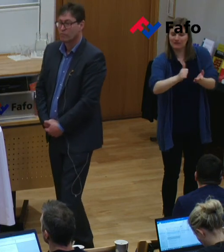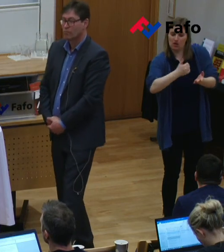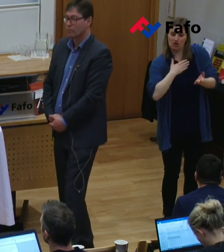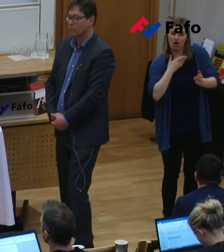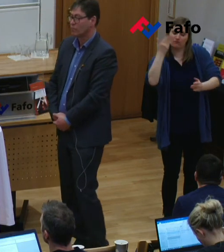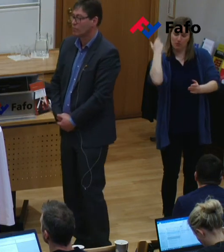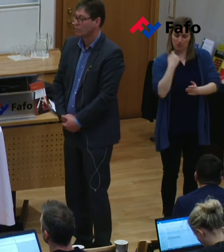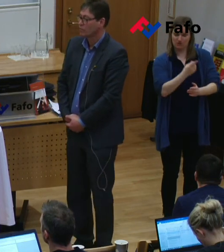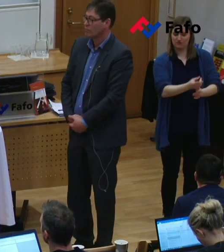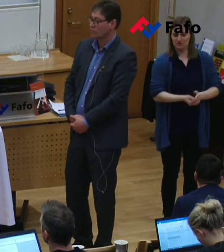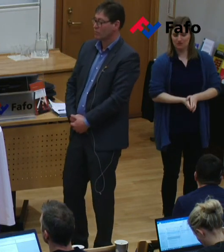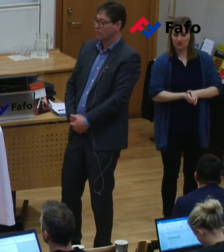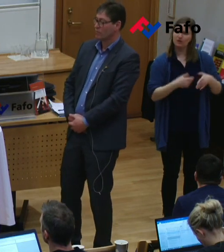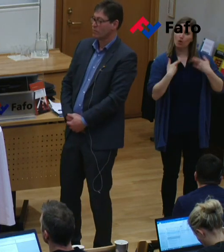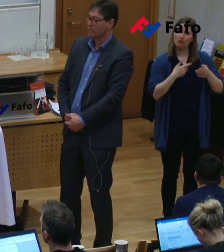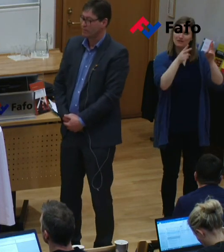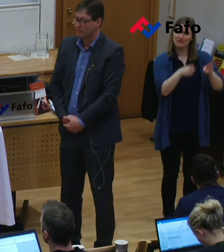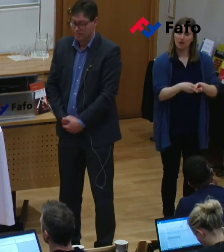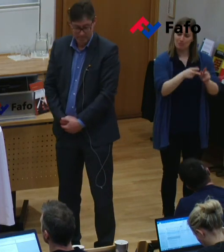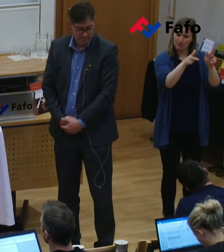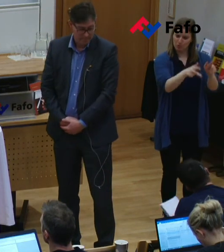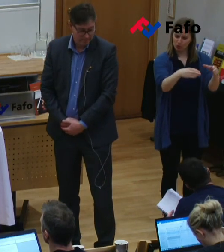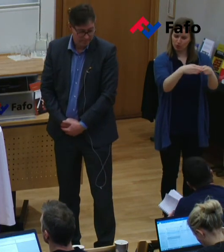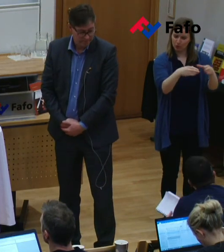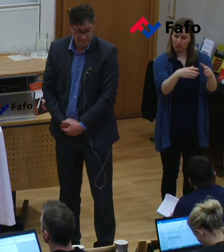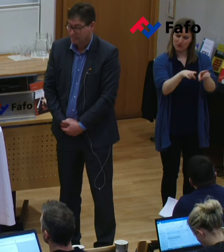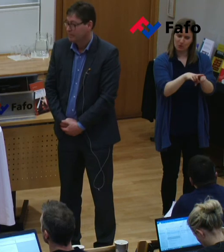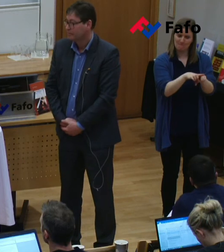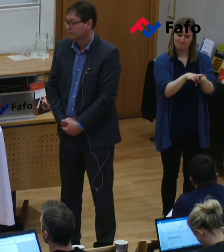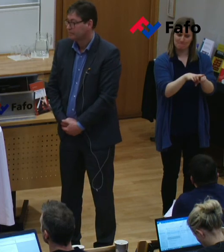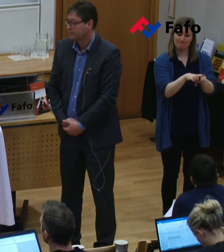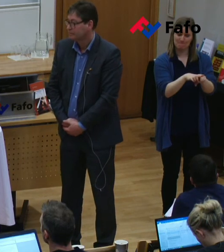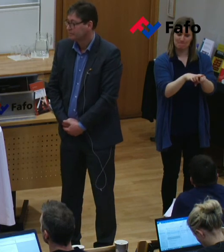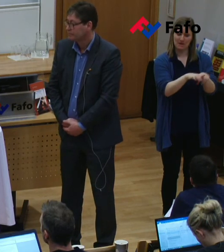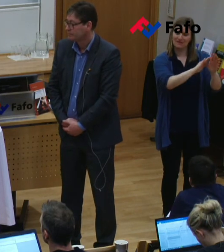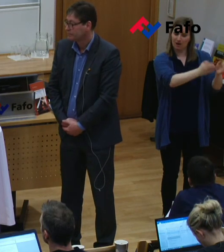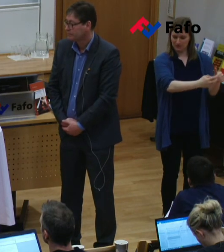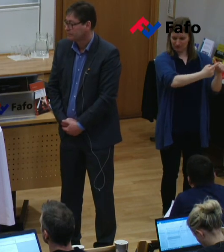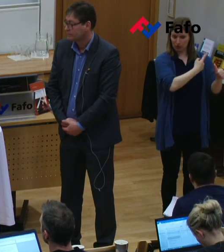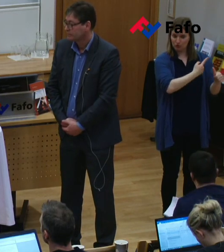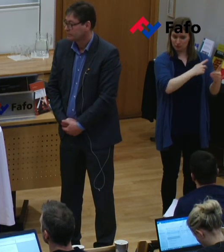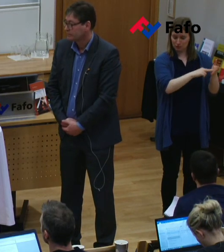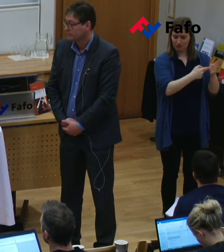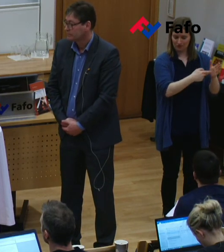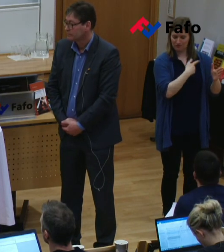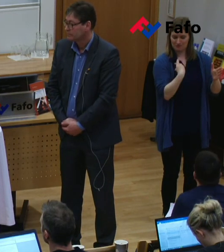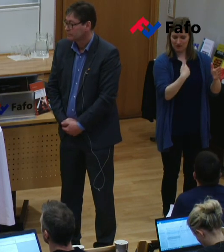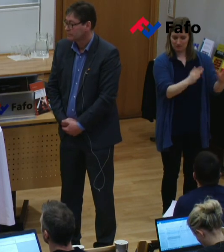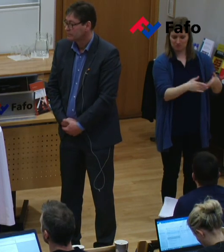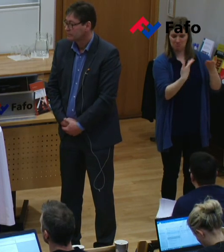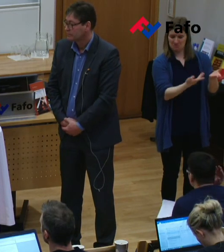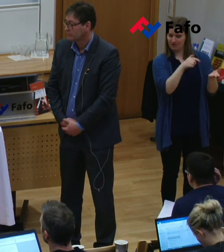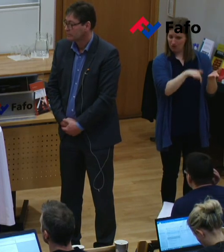Og det opplever jeg akkurat samme brukergruppa som det som i de Housing First-prosjektene vi har fått framlagt i